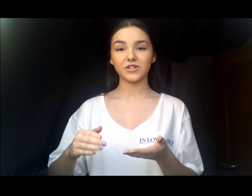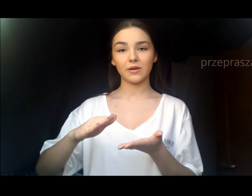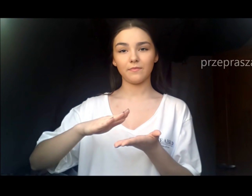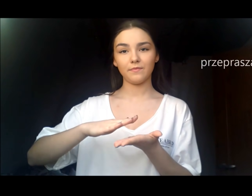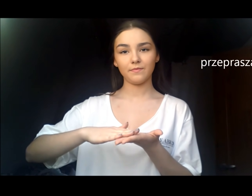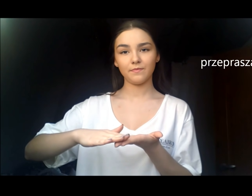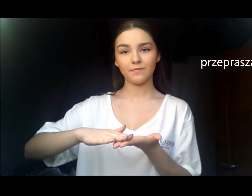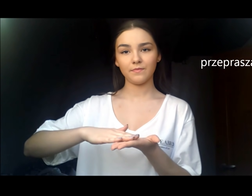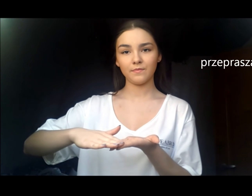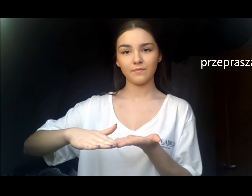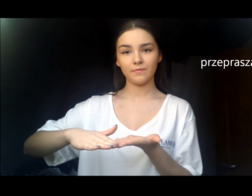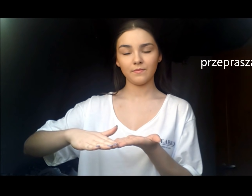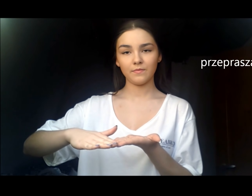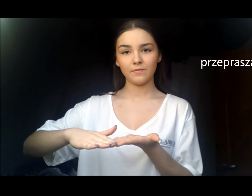Przepraszam.